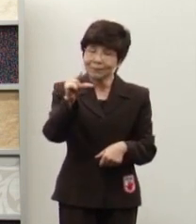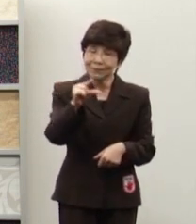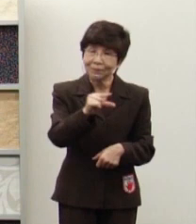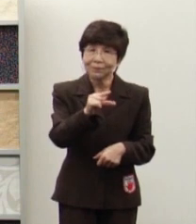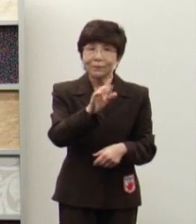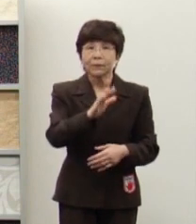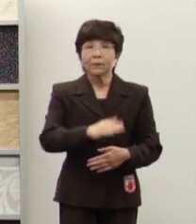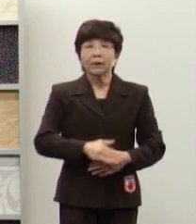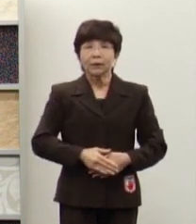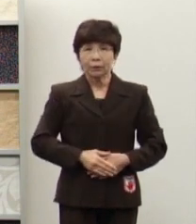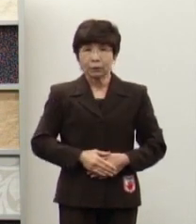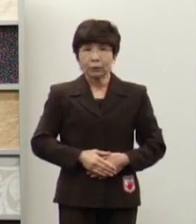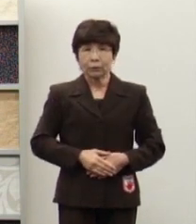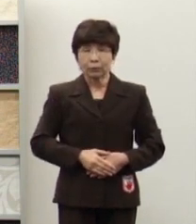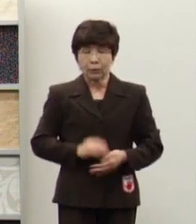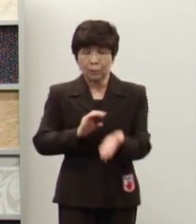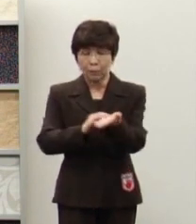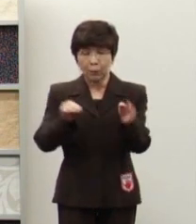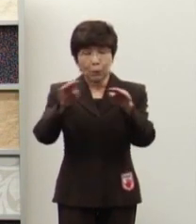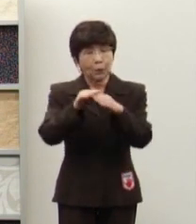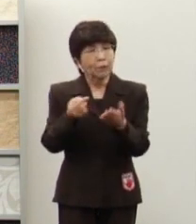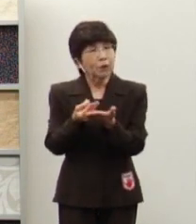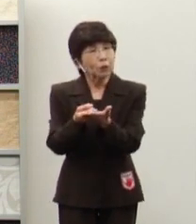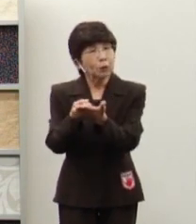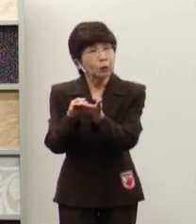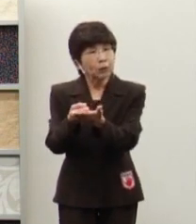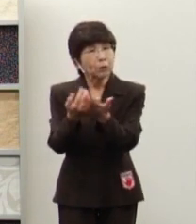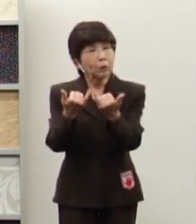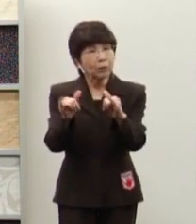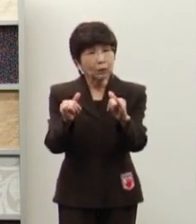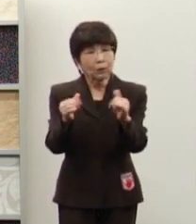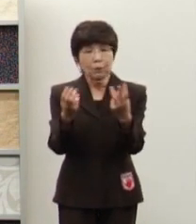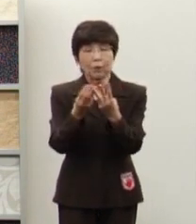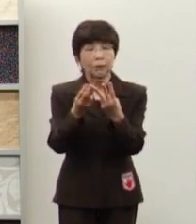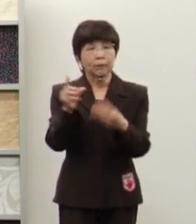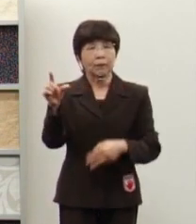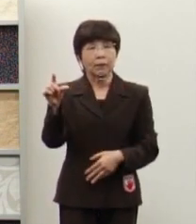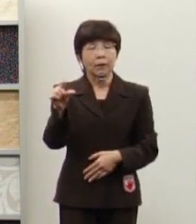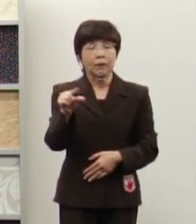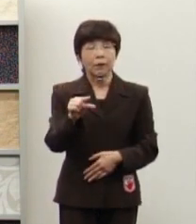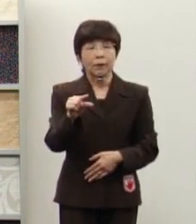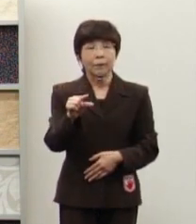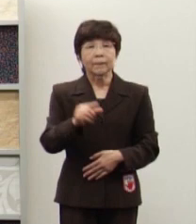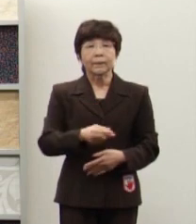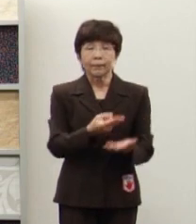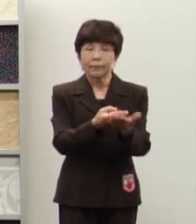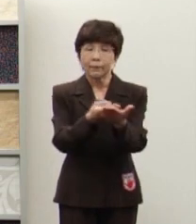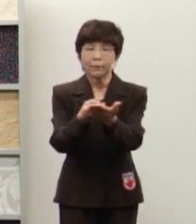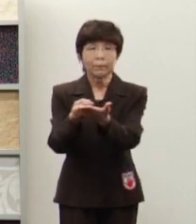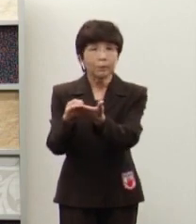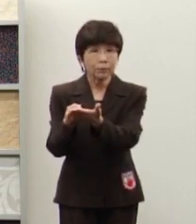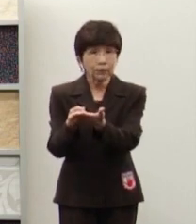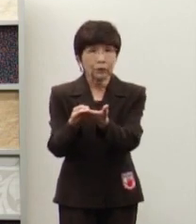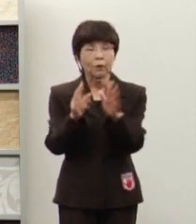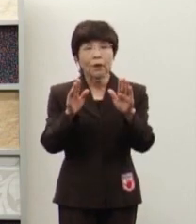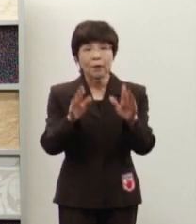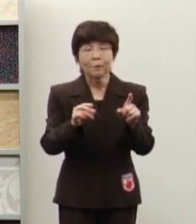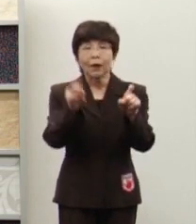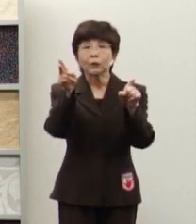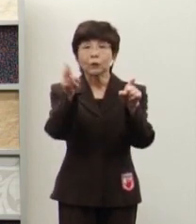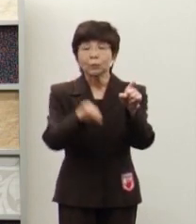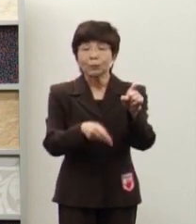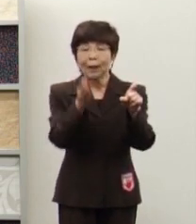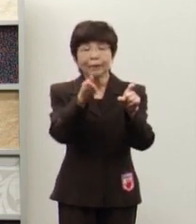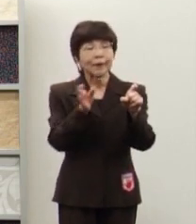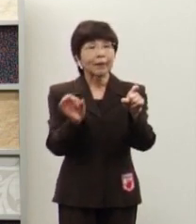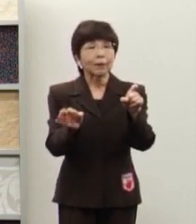し、入院が必要な方も少なくなってきており、申し上げましたように病床使用率は 10% 程度で推移をしております